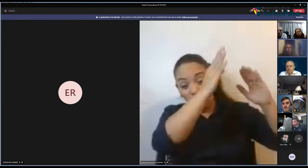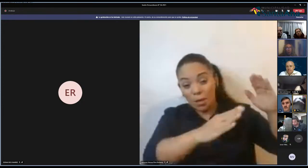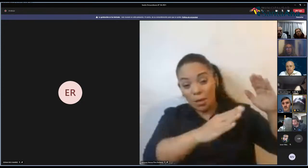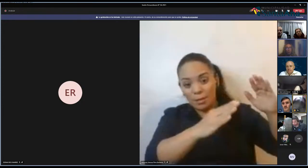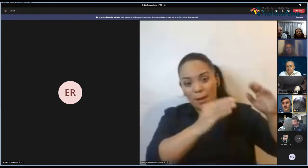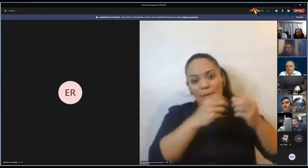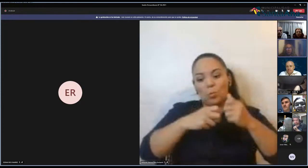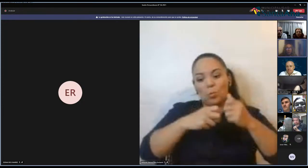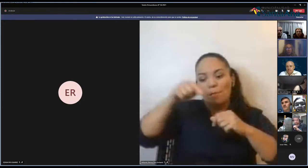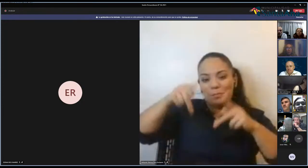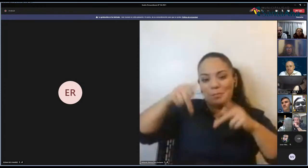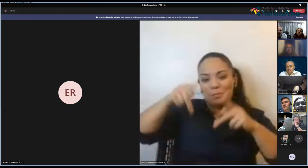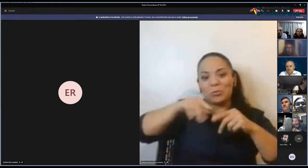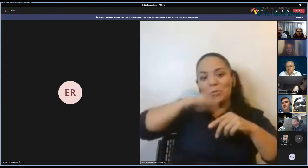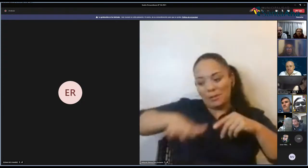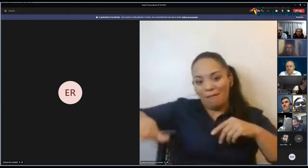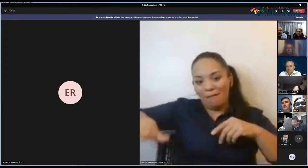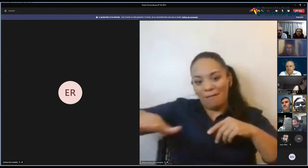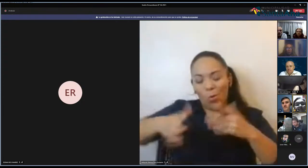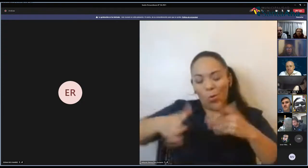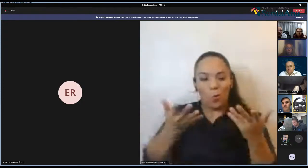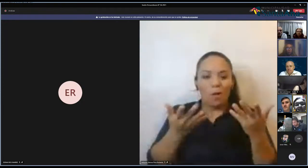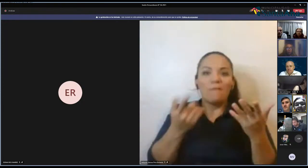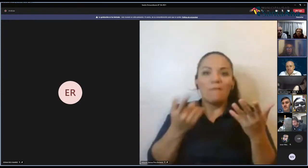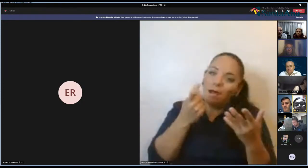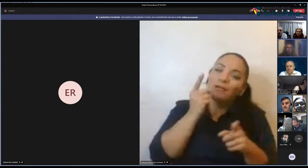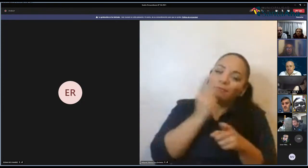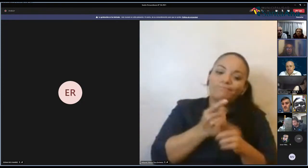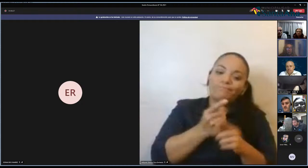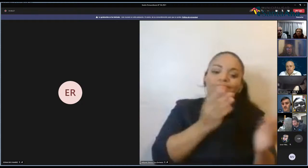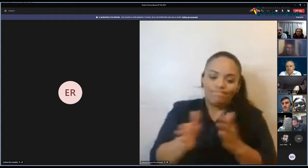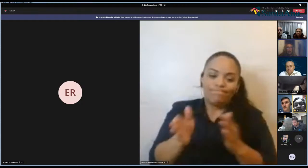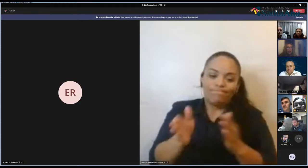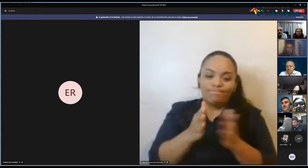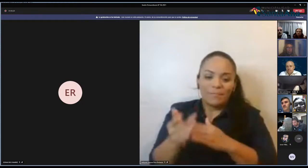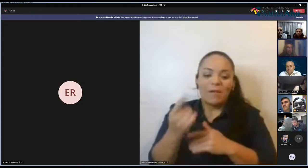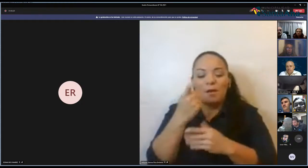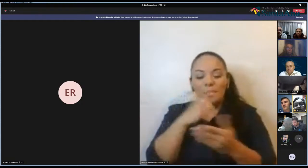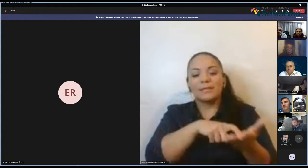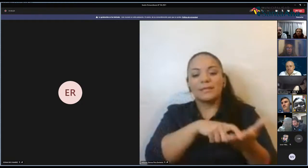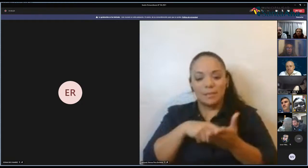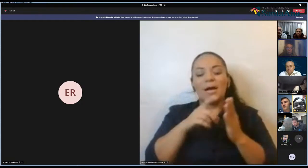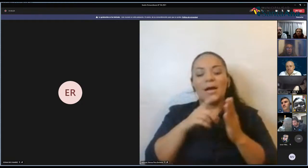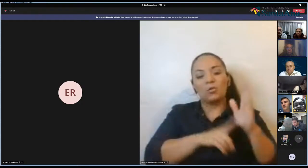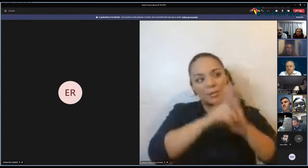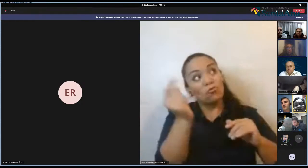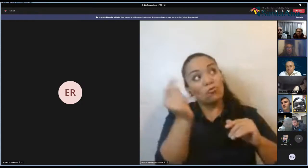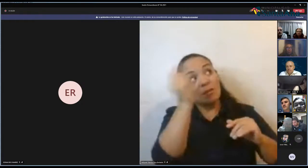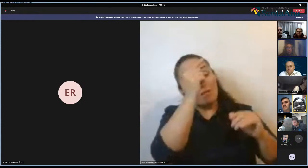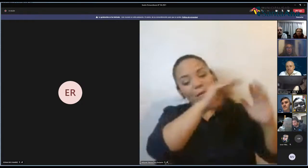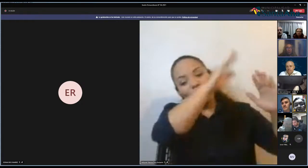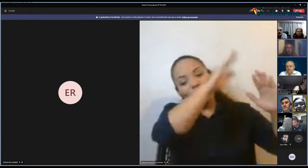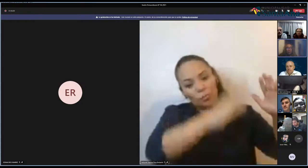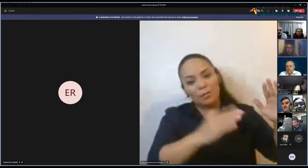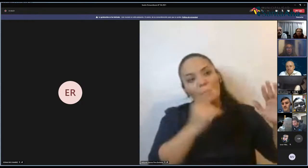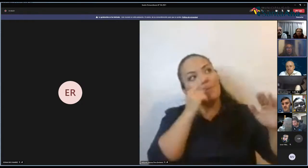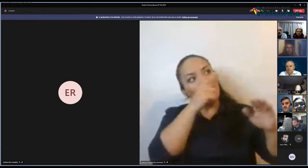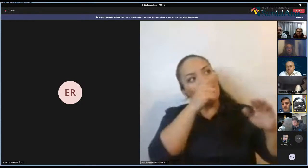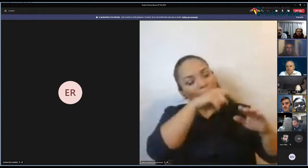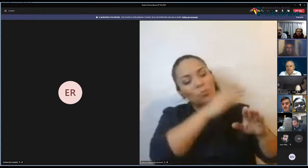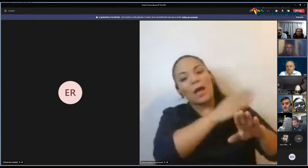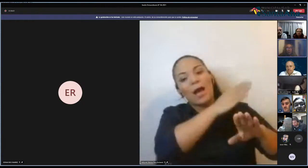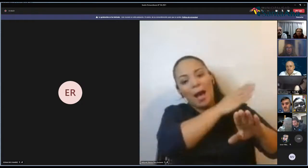y efectivamente se debe a una falta de planificación ya una falta de exigencia a los desarrollos de arriba de que tomen medidas